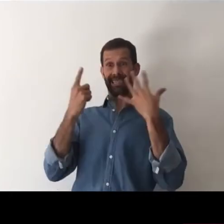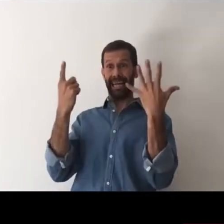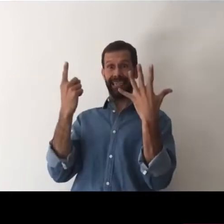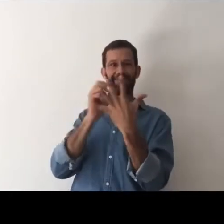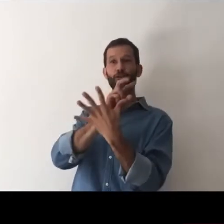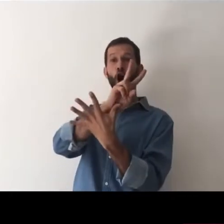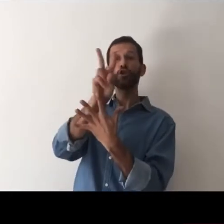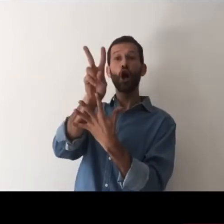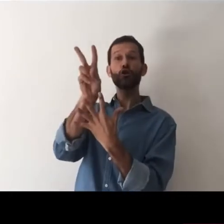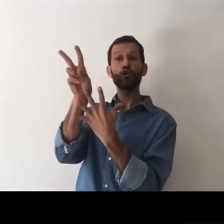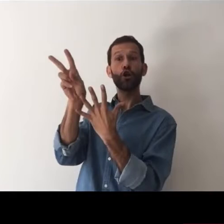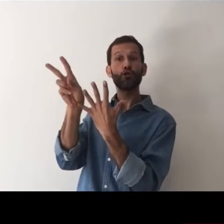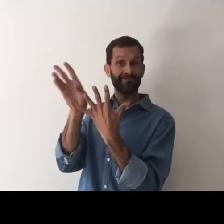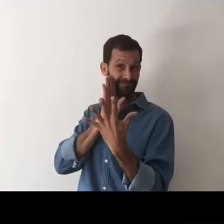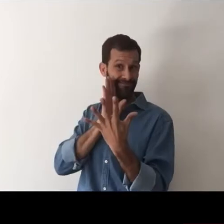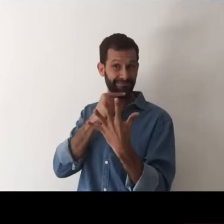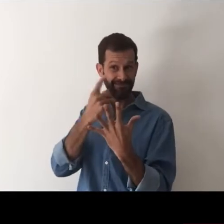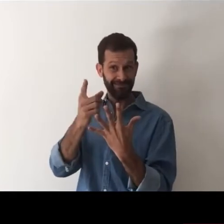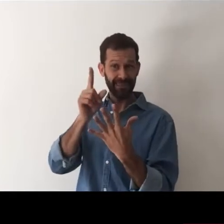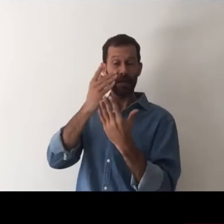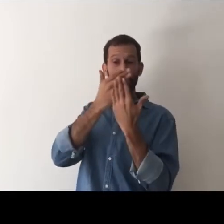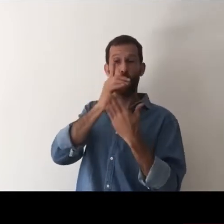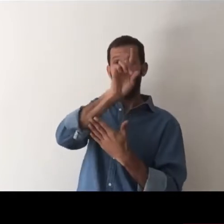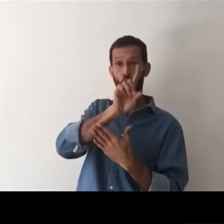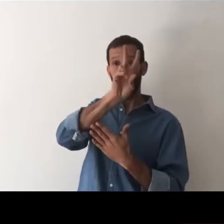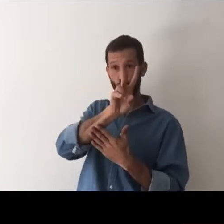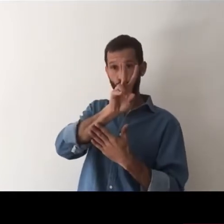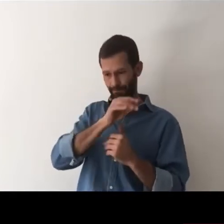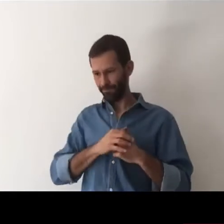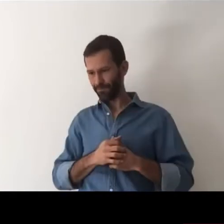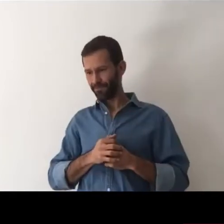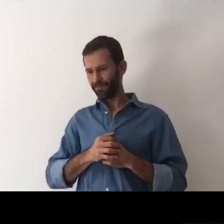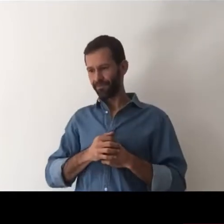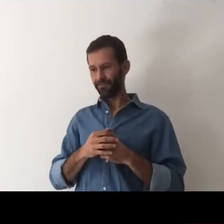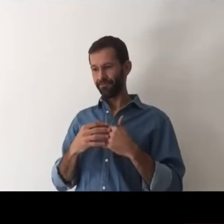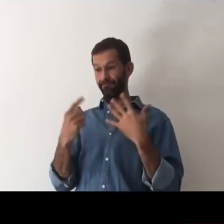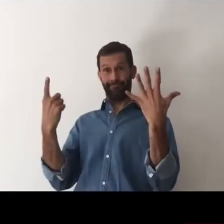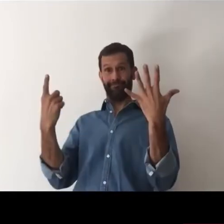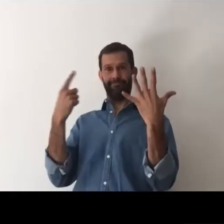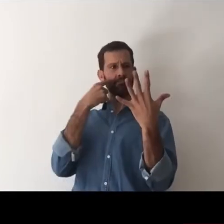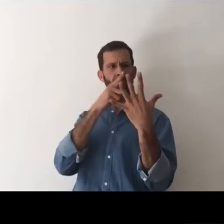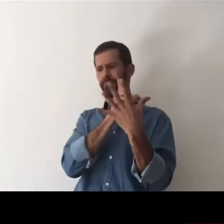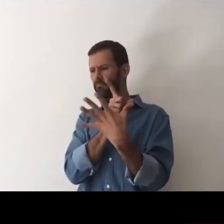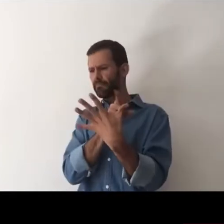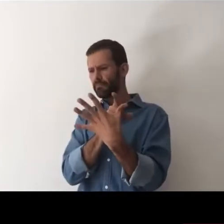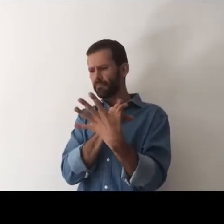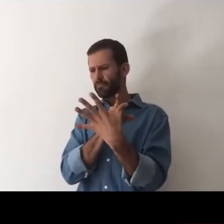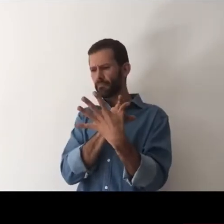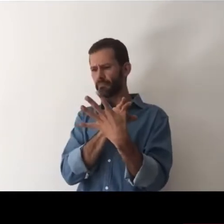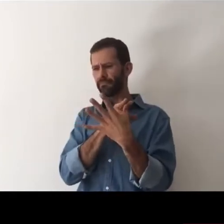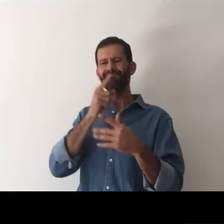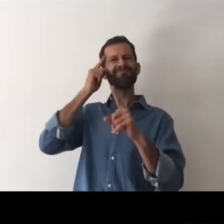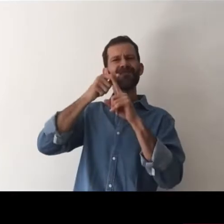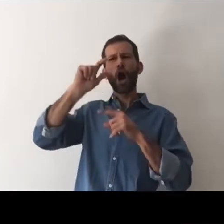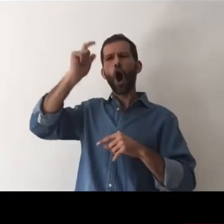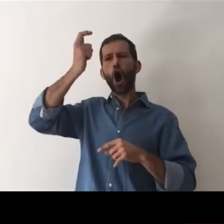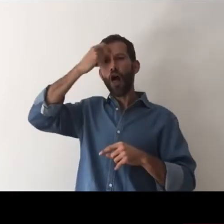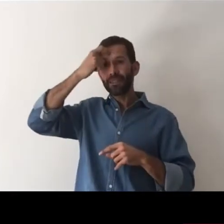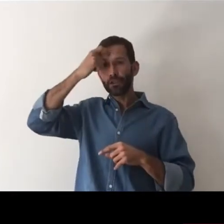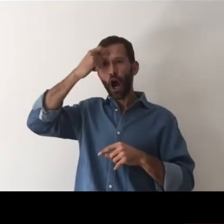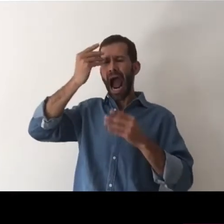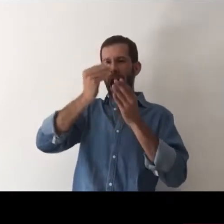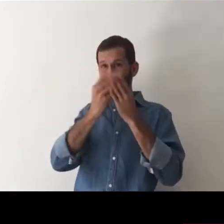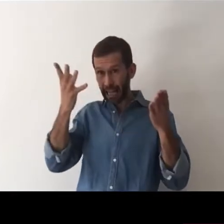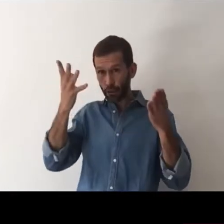Las 6 condiciones de las que os hablaba antes, según el estudio 1 y 2.